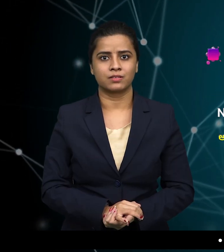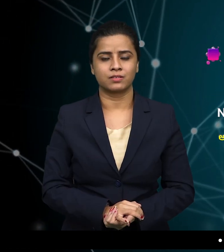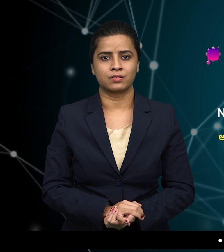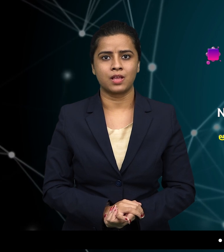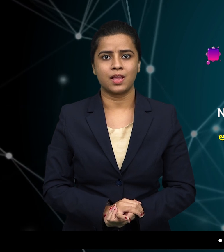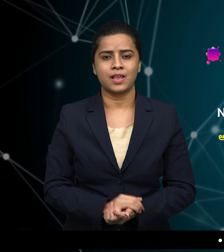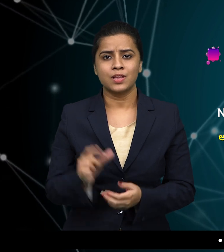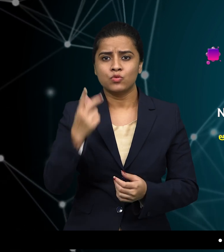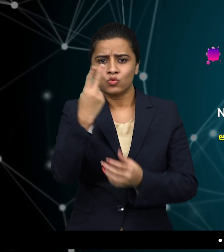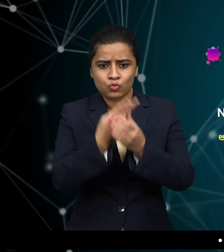ಉತ್ಪನ್ನಗಳು,